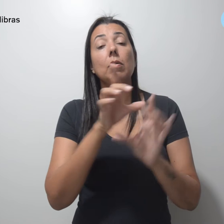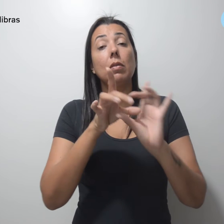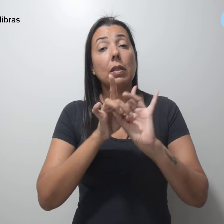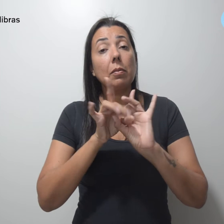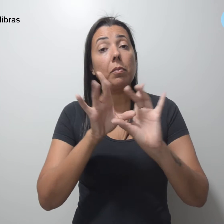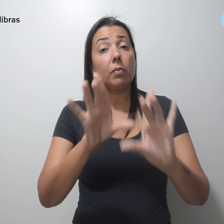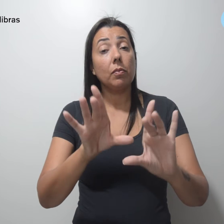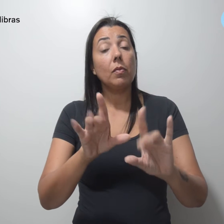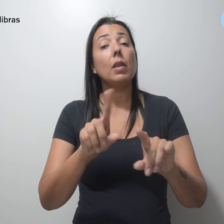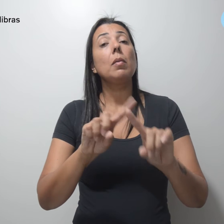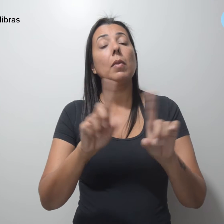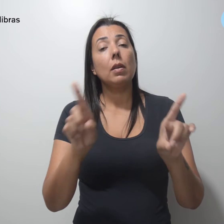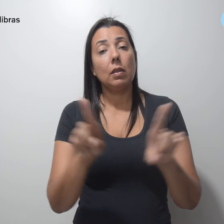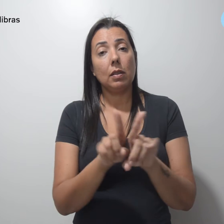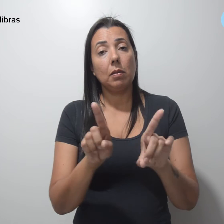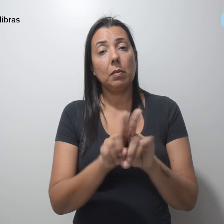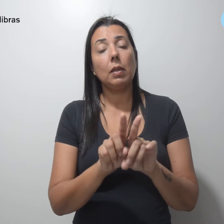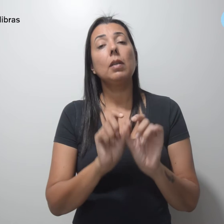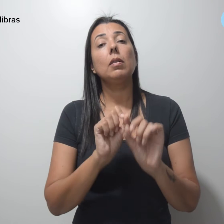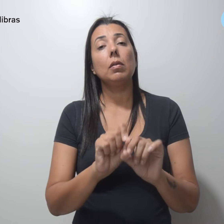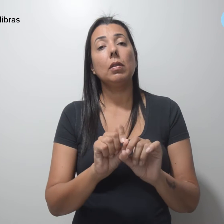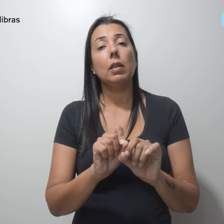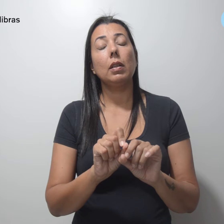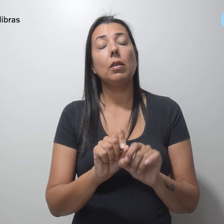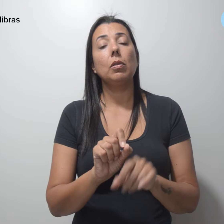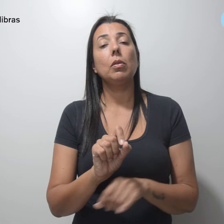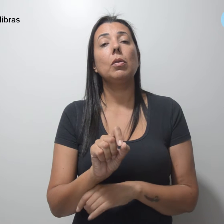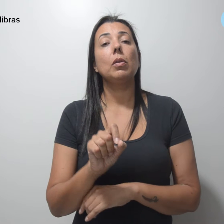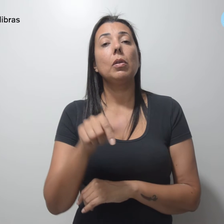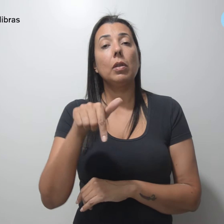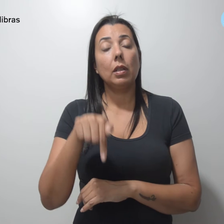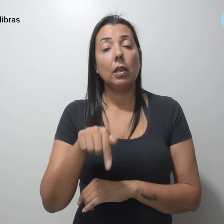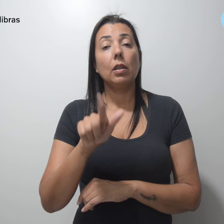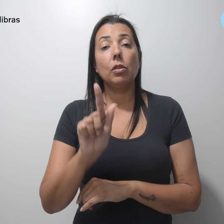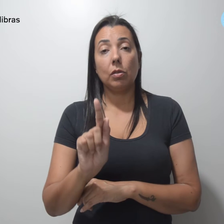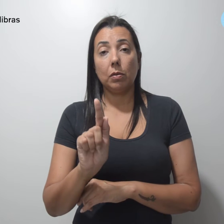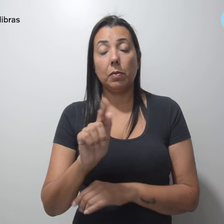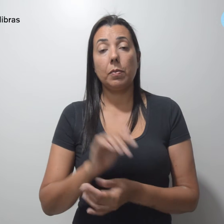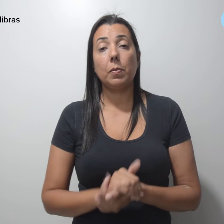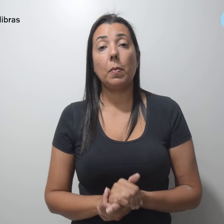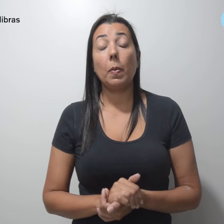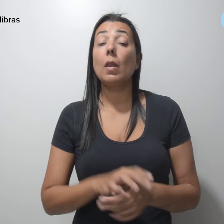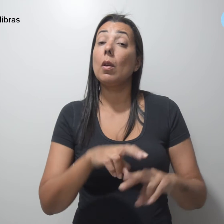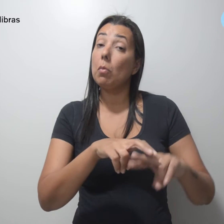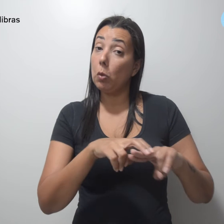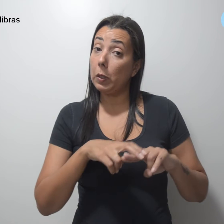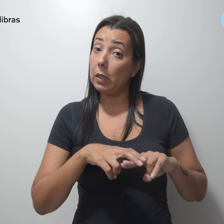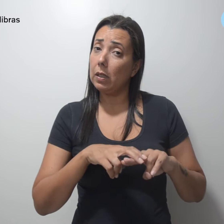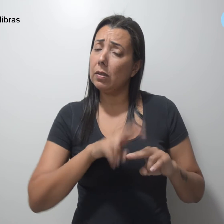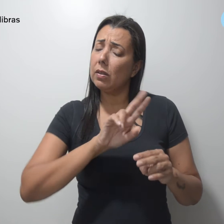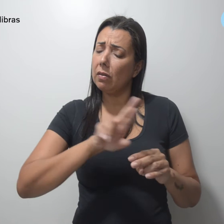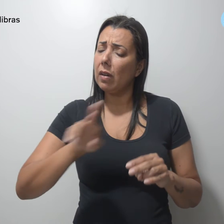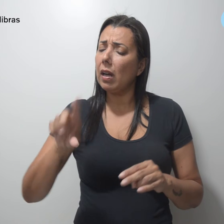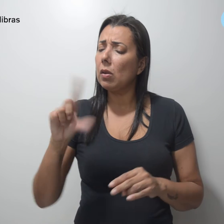mas também do comando do QG. Por isso, e por muito mais, o